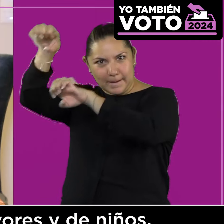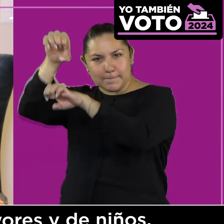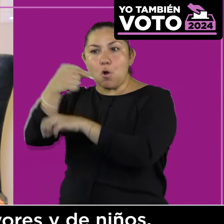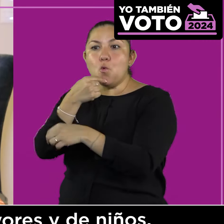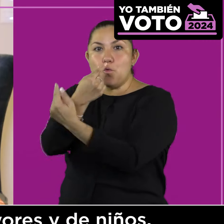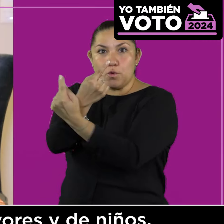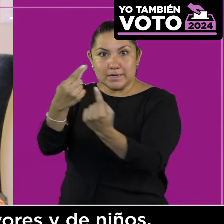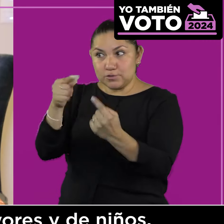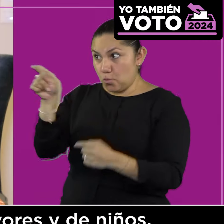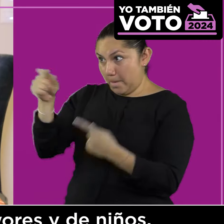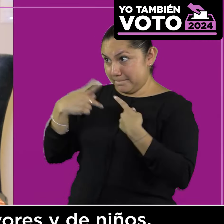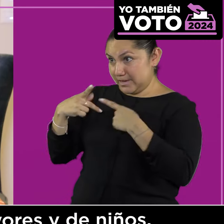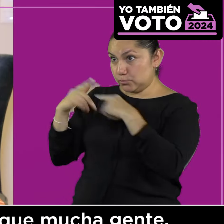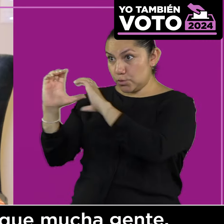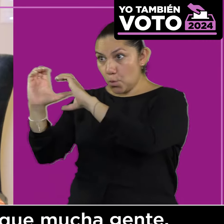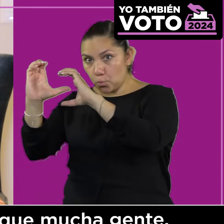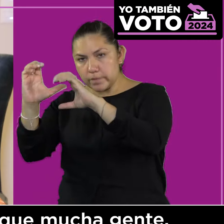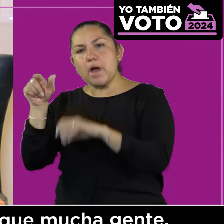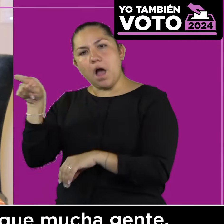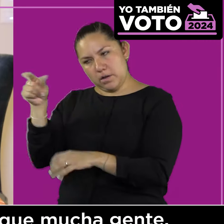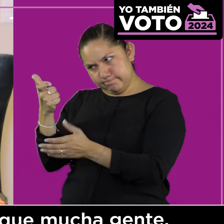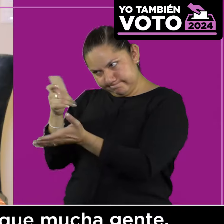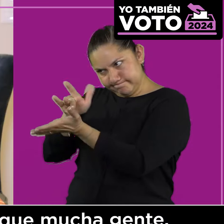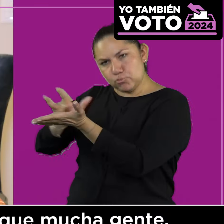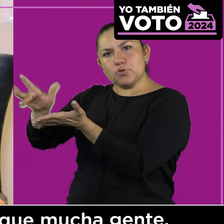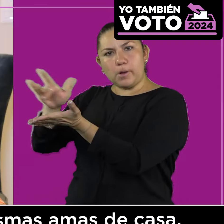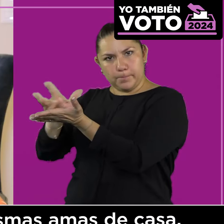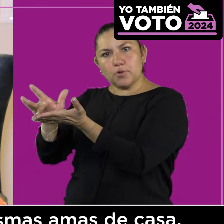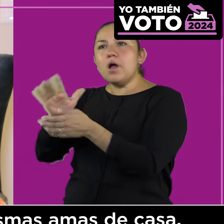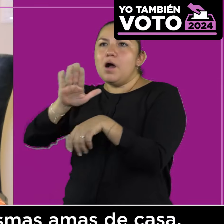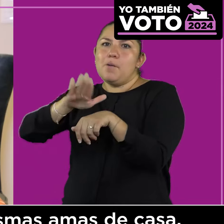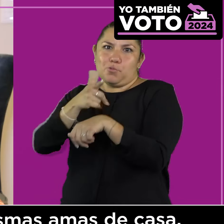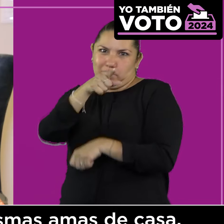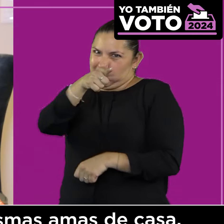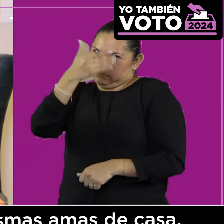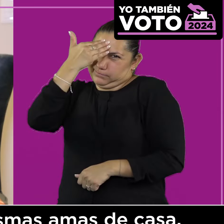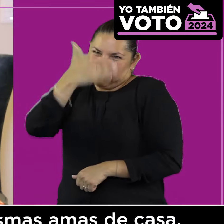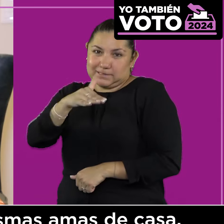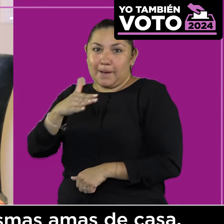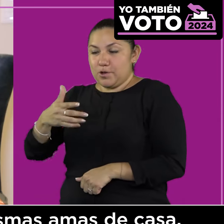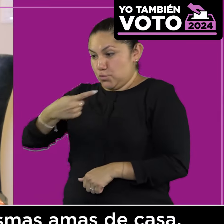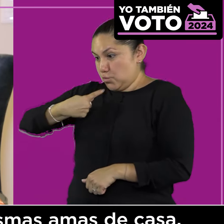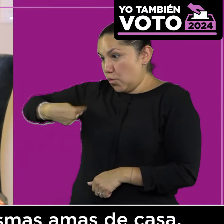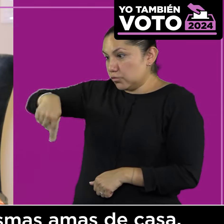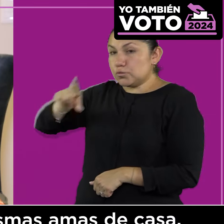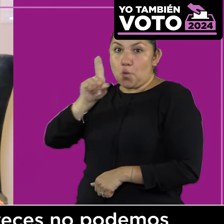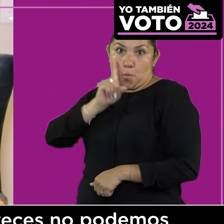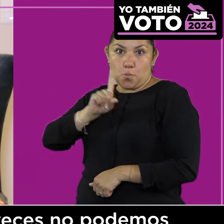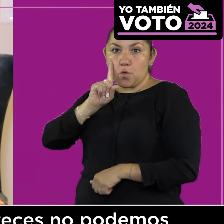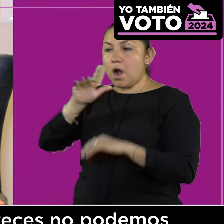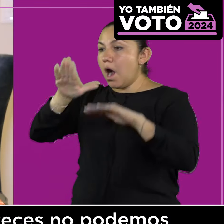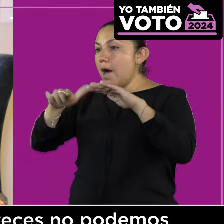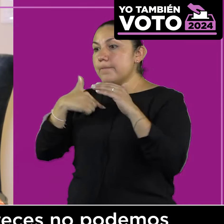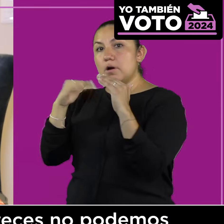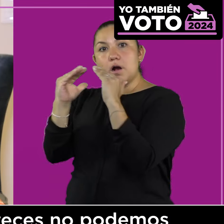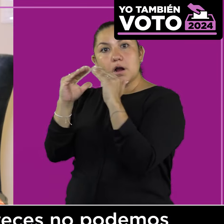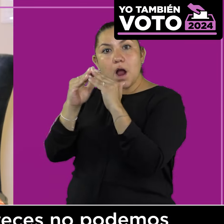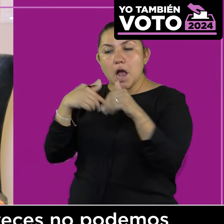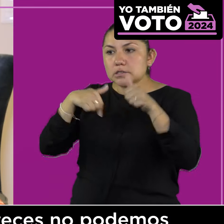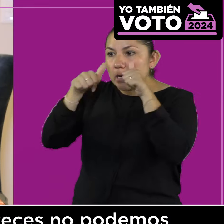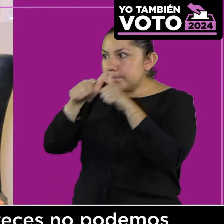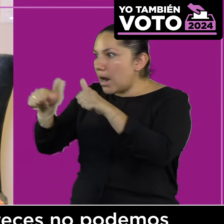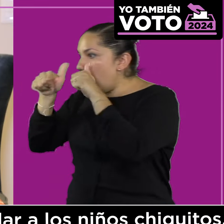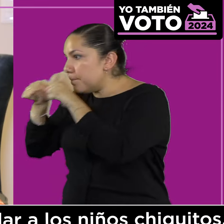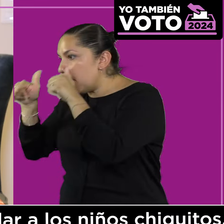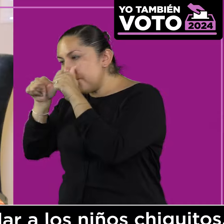mayores y de niños porque tú sabes que mucha gente O sea hasta las mismas amas de casa precisamente a veces